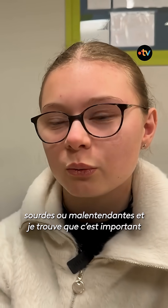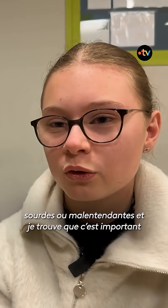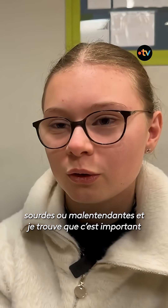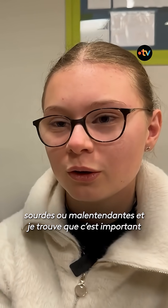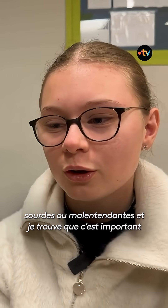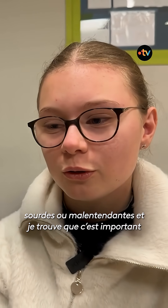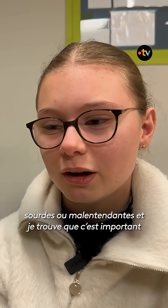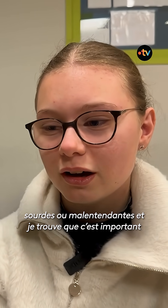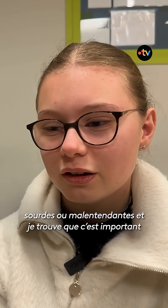important